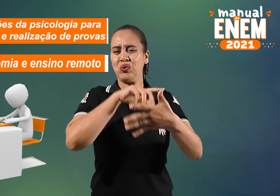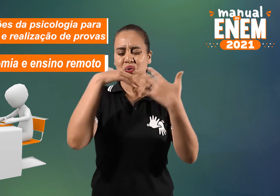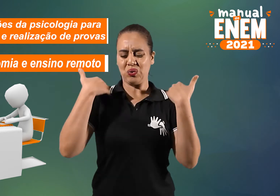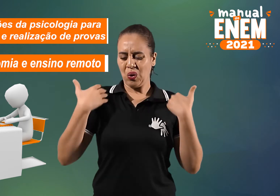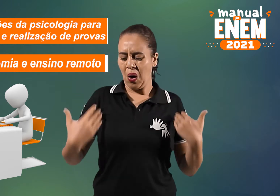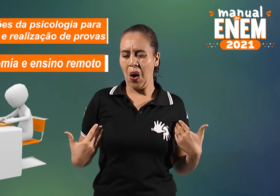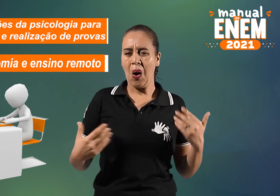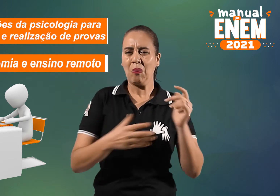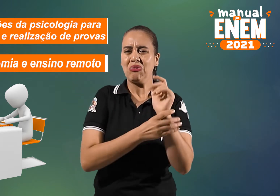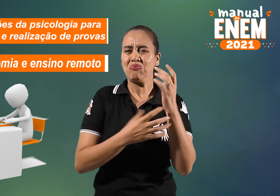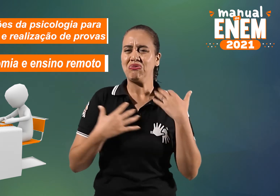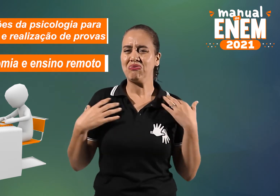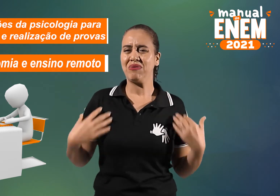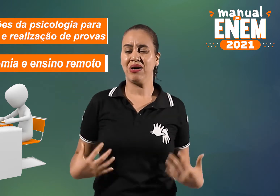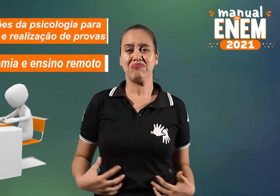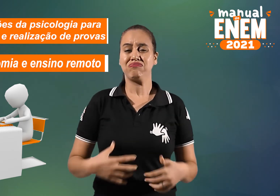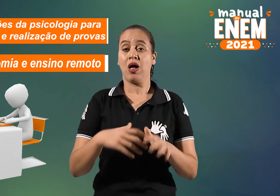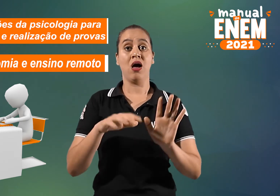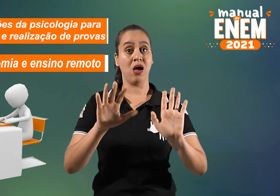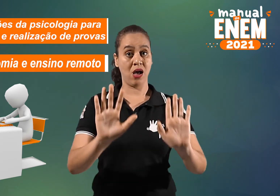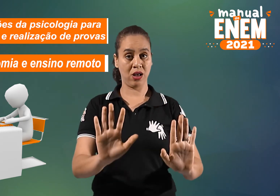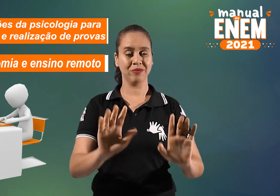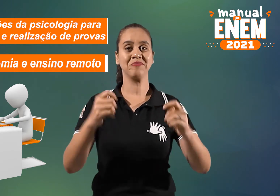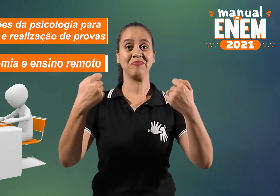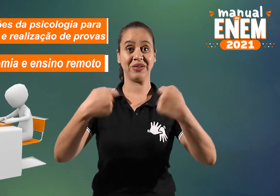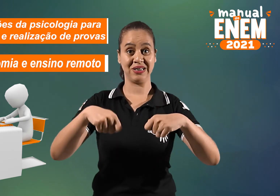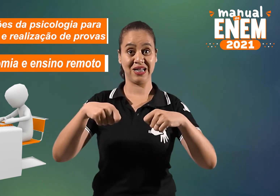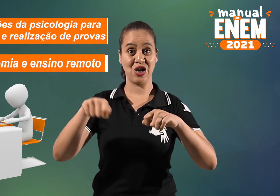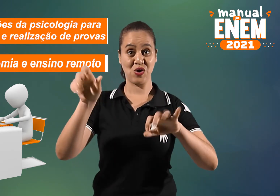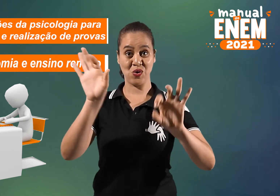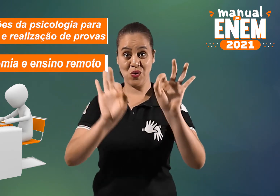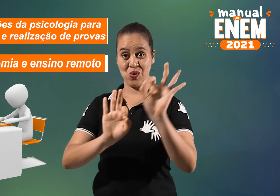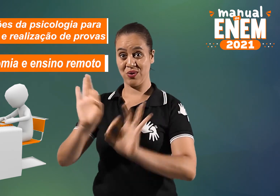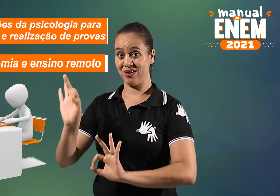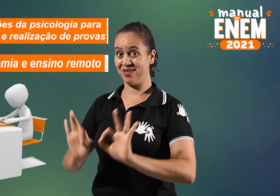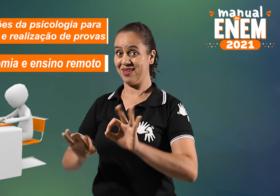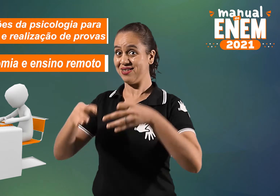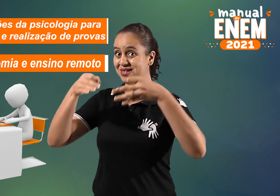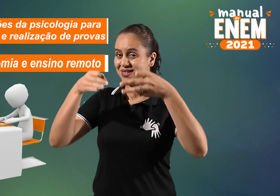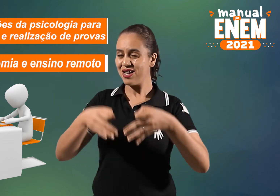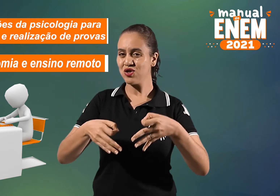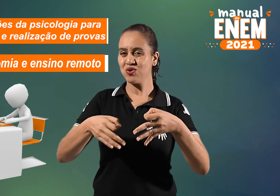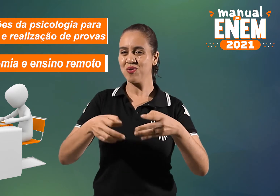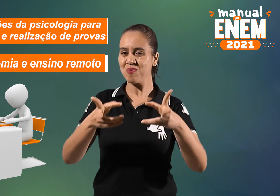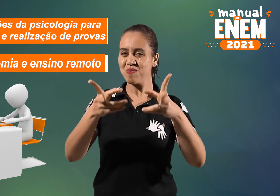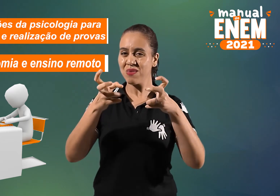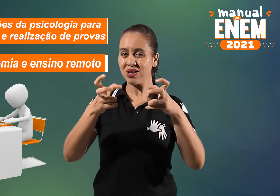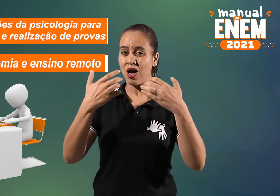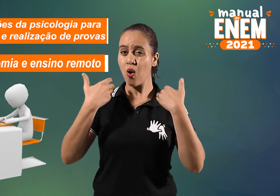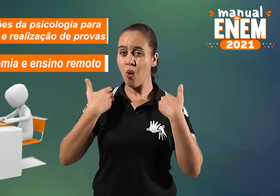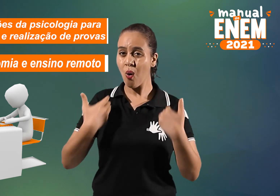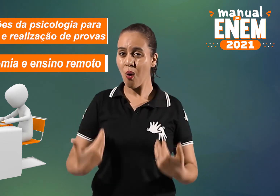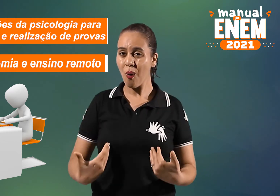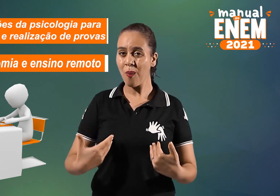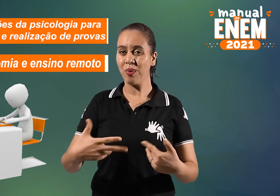punhos, etc., é preciso que tenhamos alguns cuidados. É fundamental que você reconheça o seu corpo, perceba a